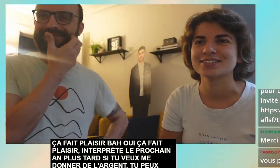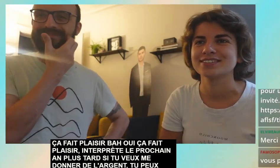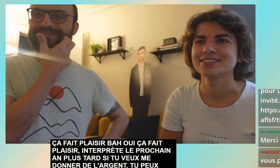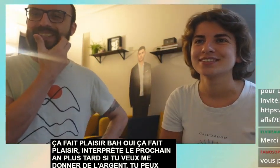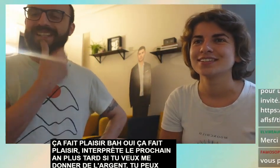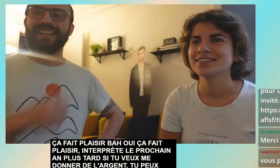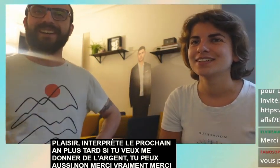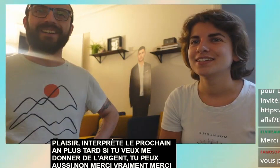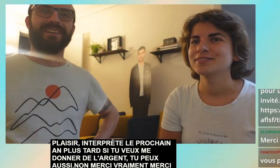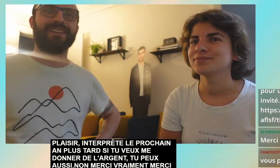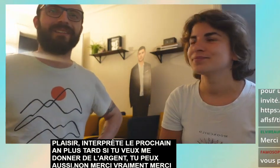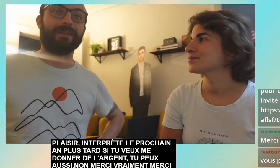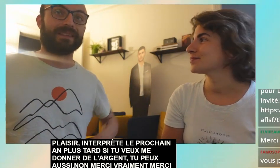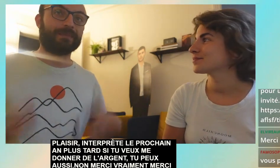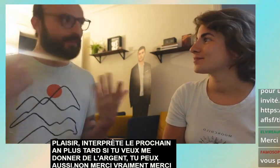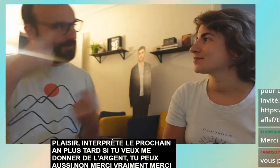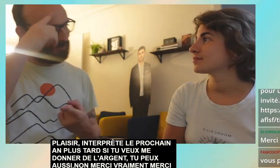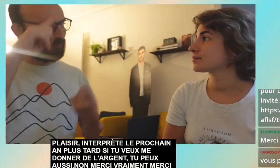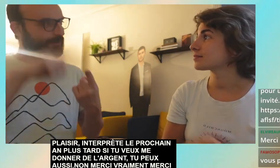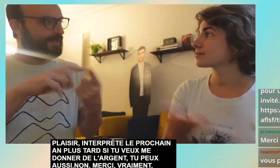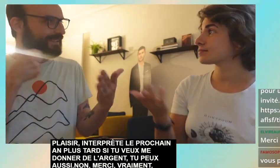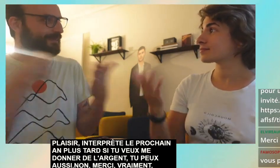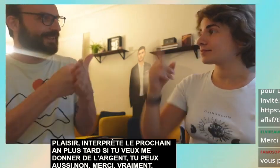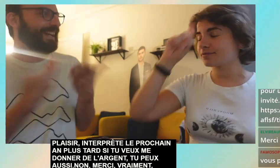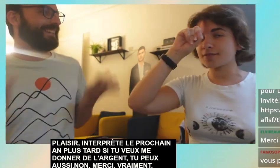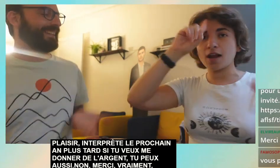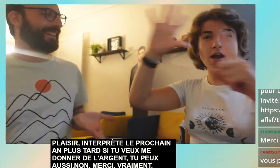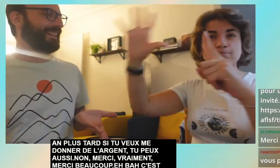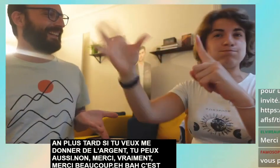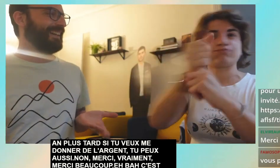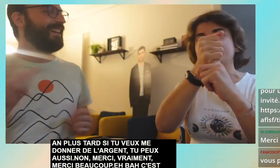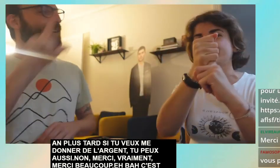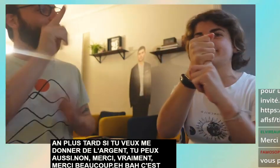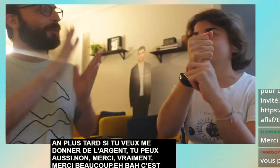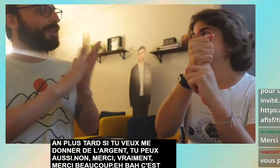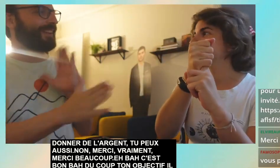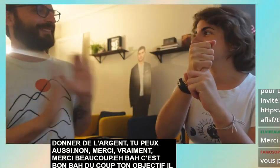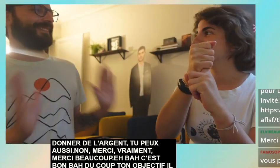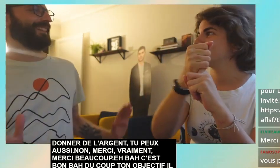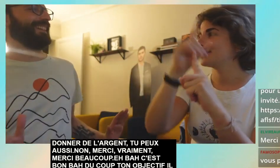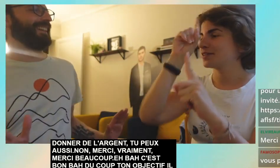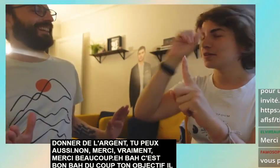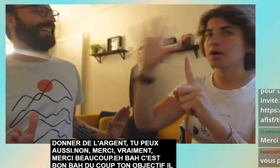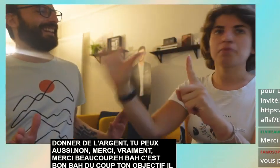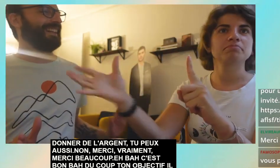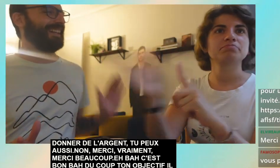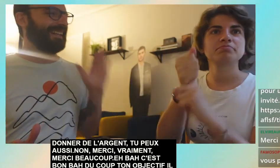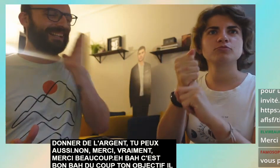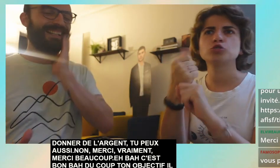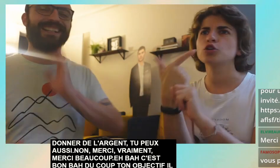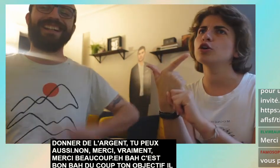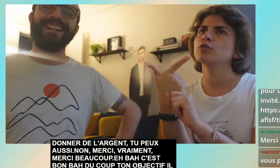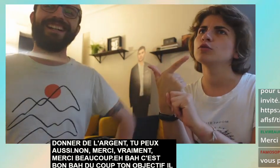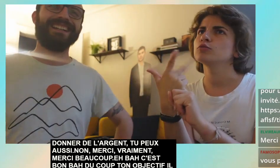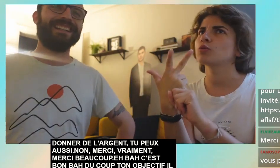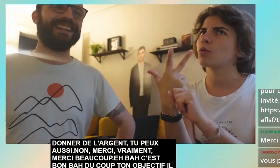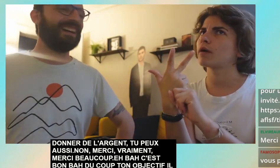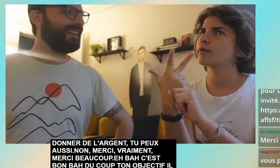gentil. Bah, c'est bon, bah, du coup, ton objectif, il est atteint. 2 lives. 2, 3,